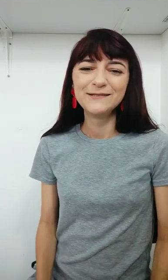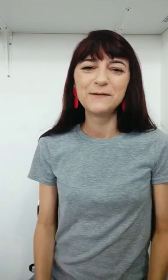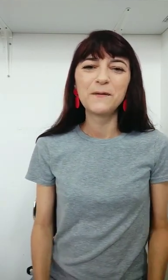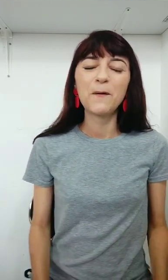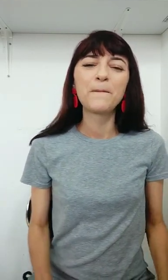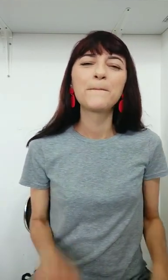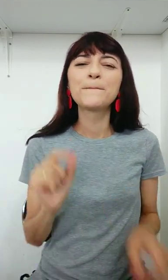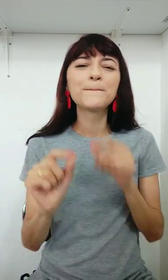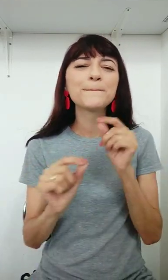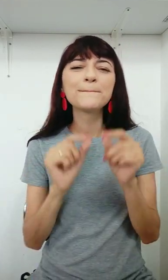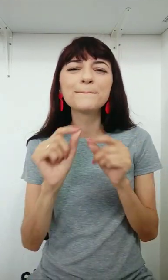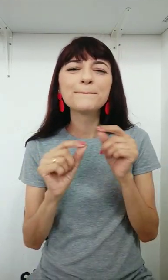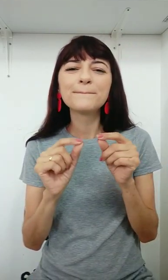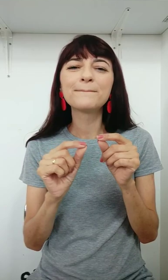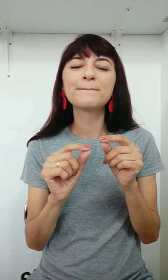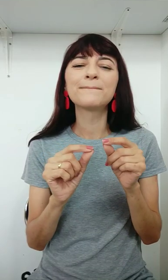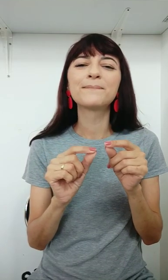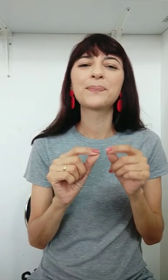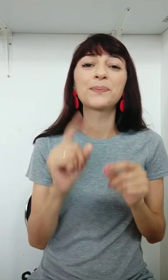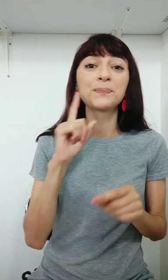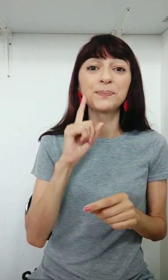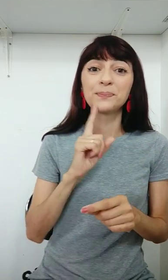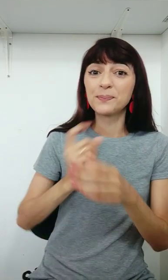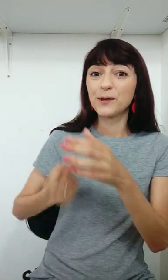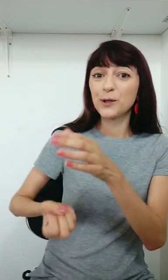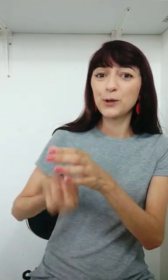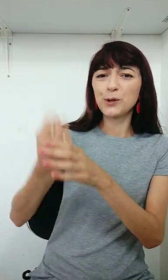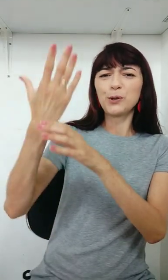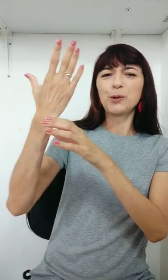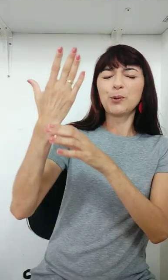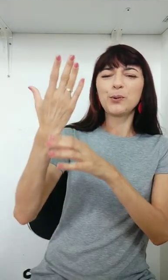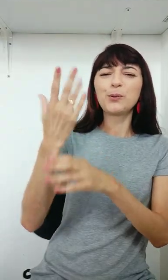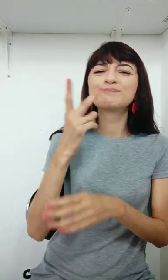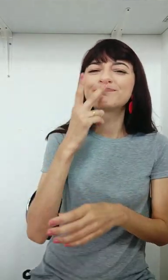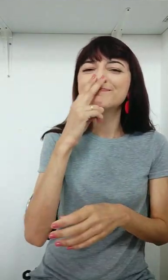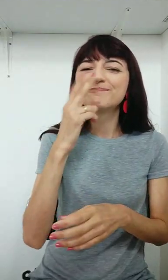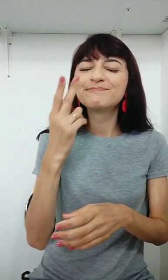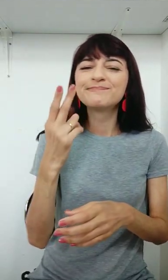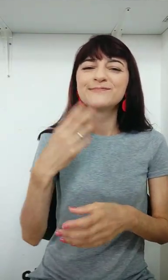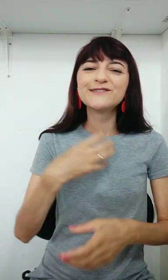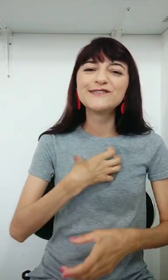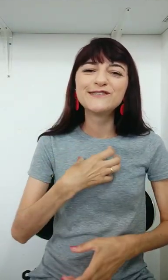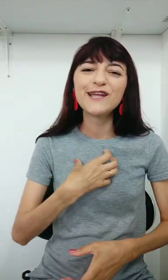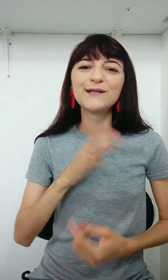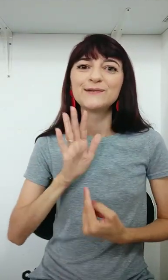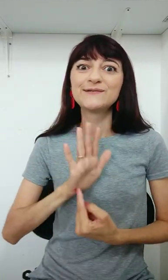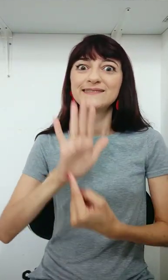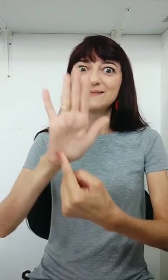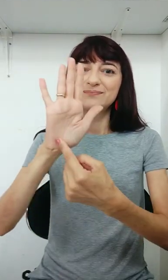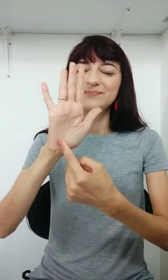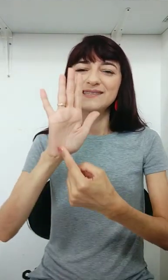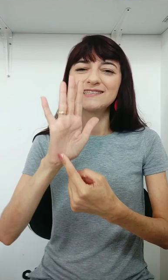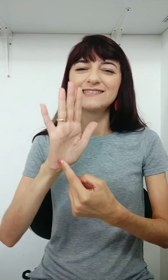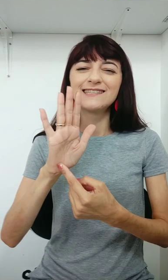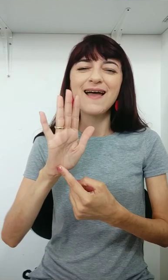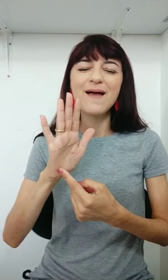conhecem esse sinal? O que ele representa? Os surdos criaram esse sinal no sentido como se fosse ali